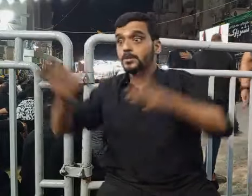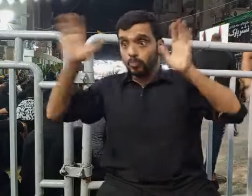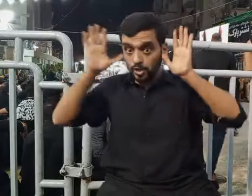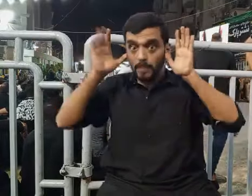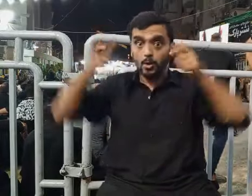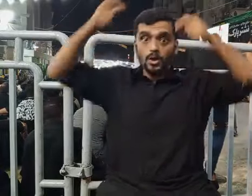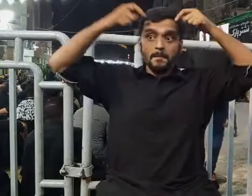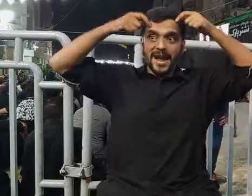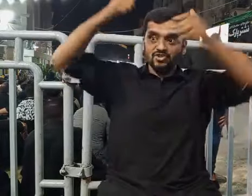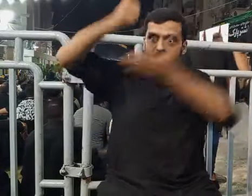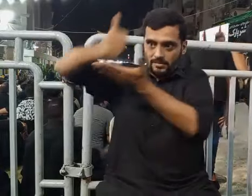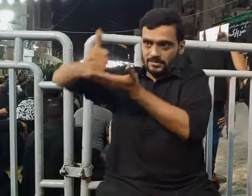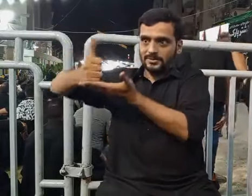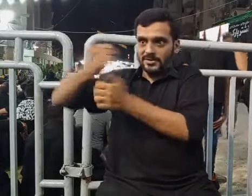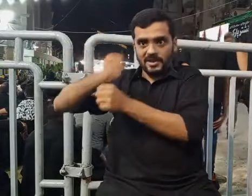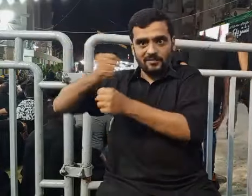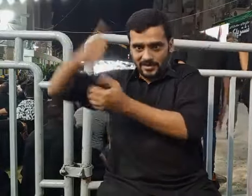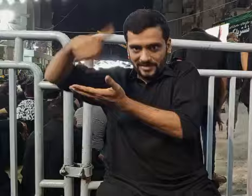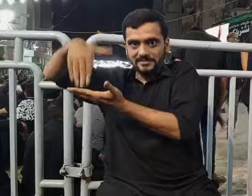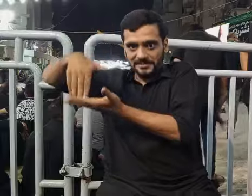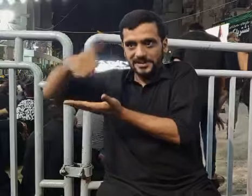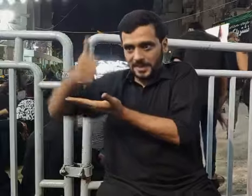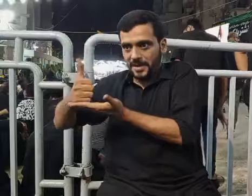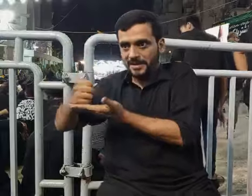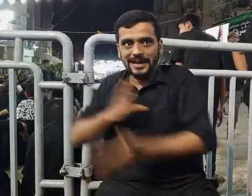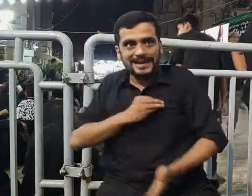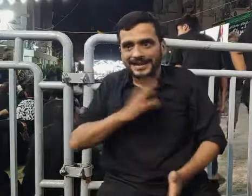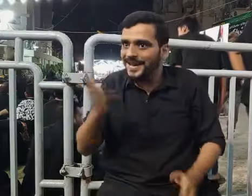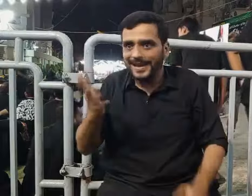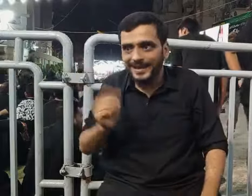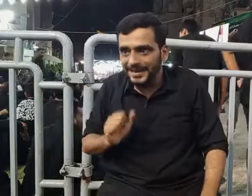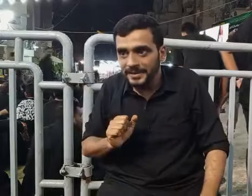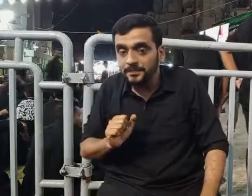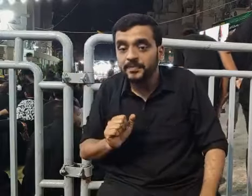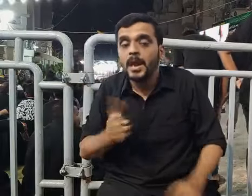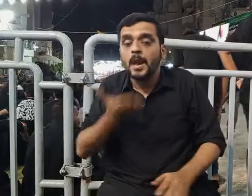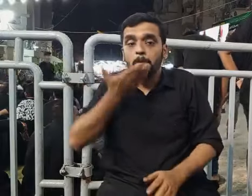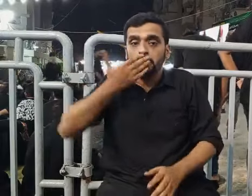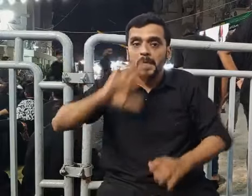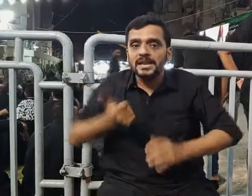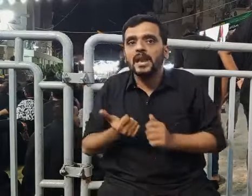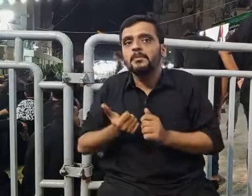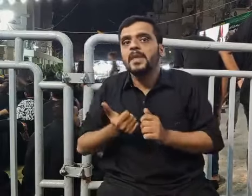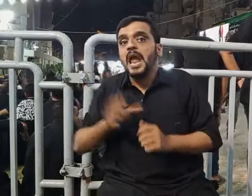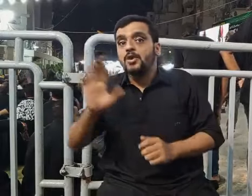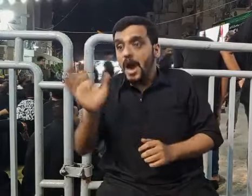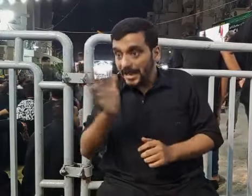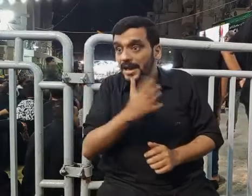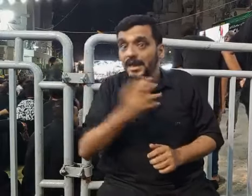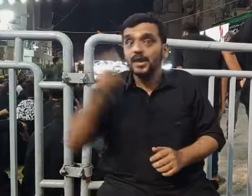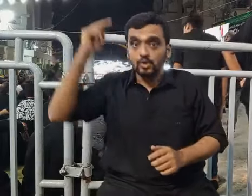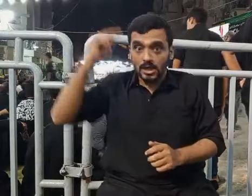سورہ برات کہ جب پڑا بہت سے صنادید بد صفات سارے کچھ پرست سے وہاں